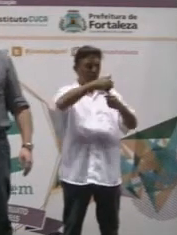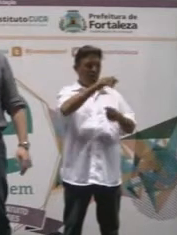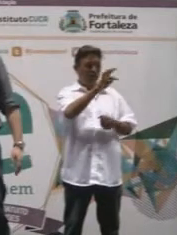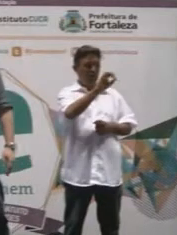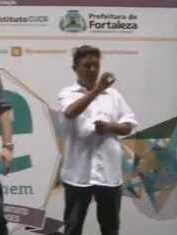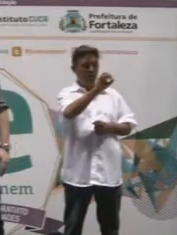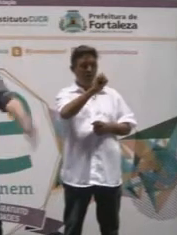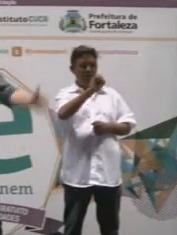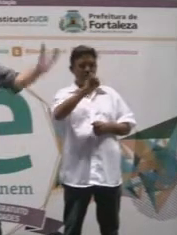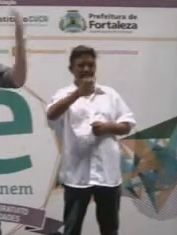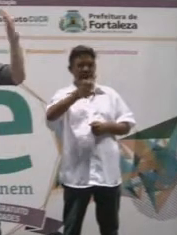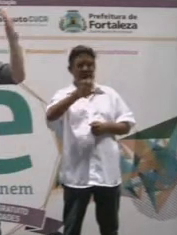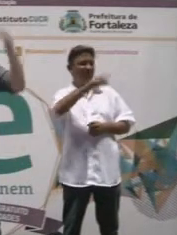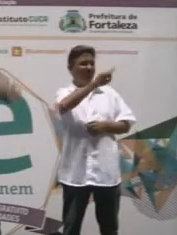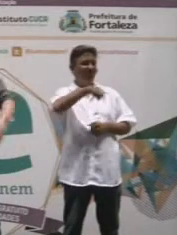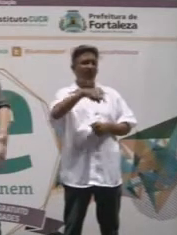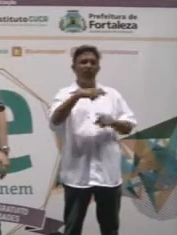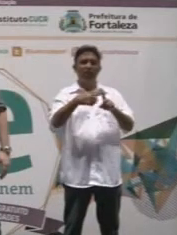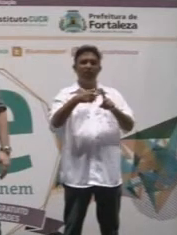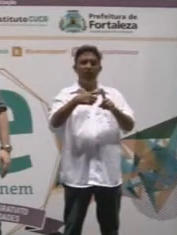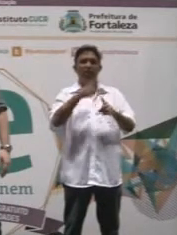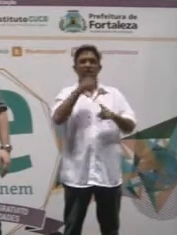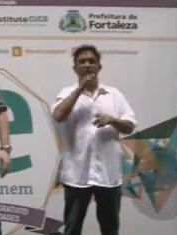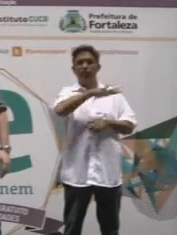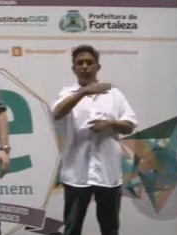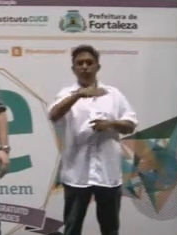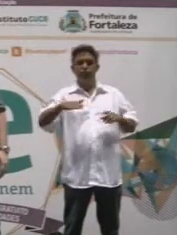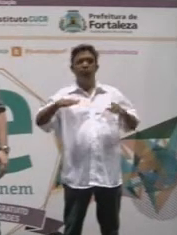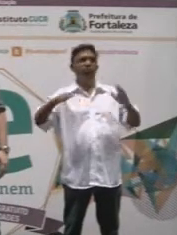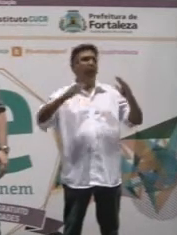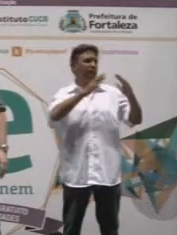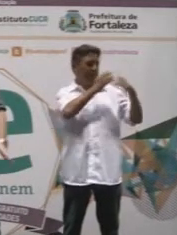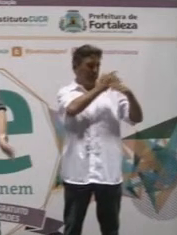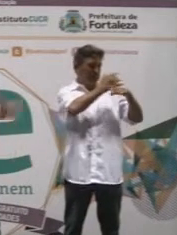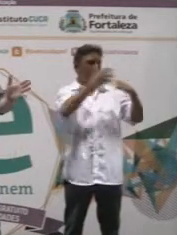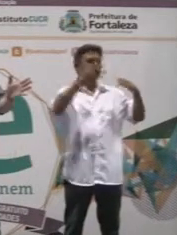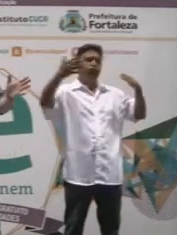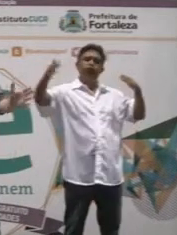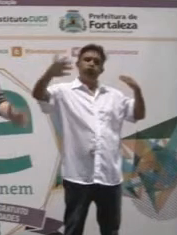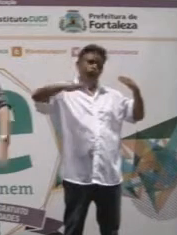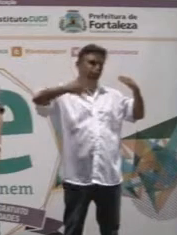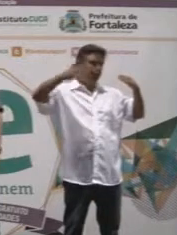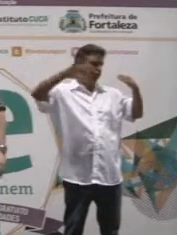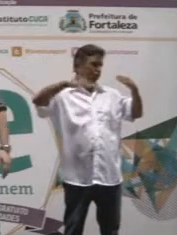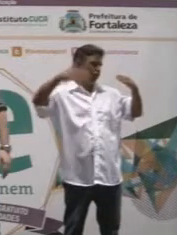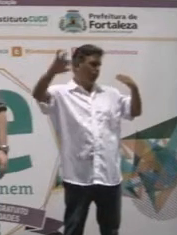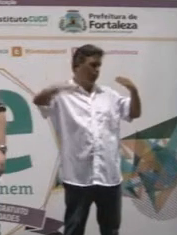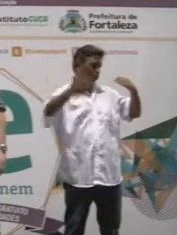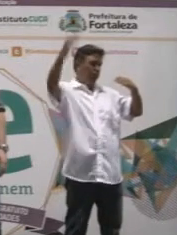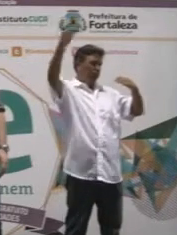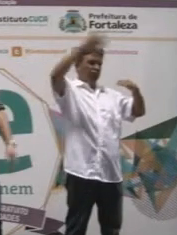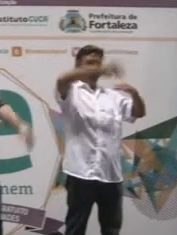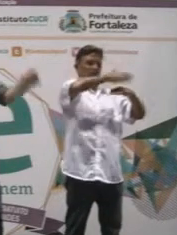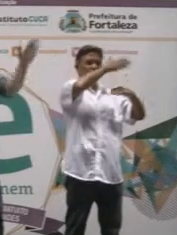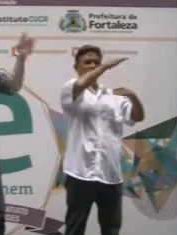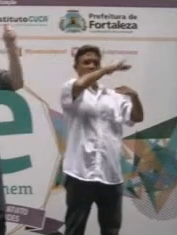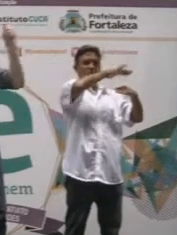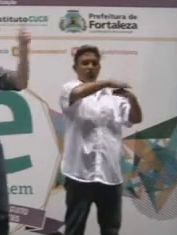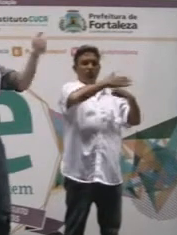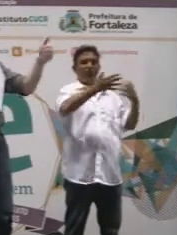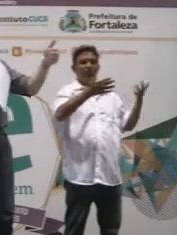sofrer muito. O mar vai invadir as cidades costeiras. Fortaleza é uma candidata a problema. Vamos morar em Baturité. Quem